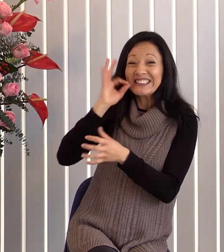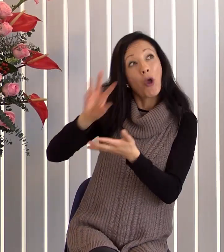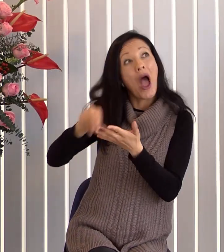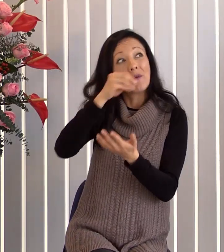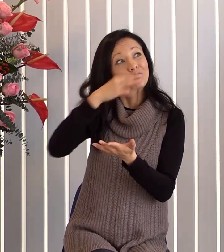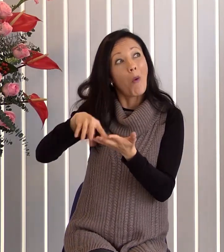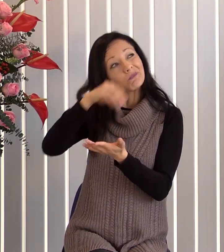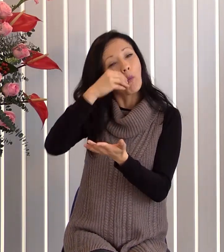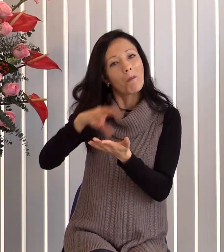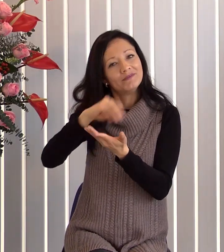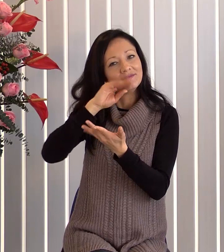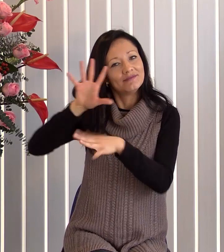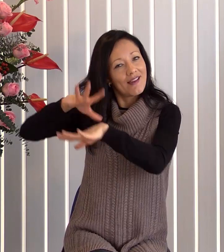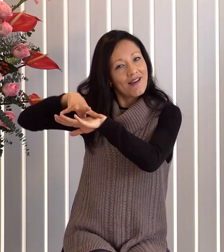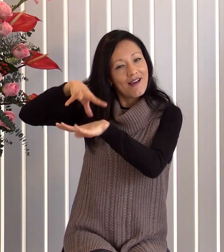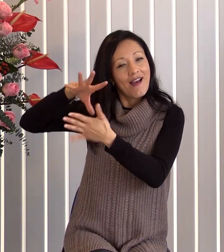comen